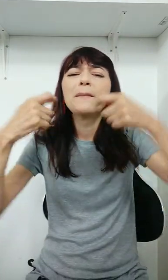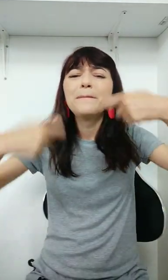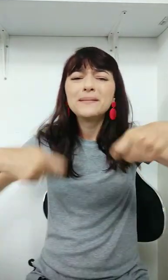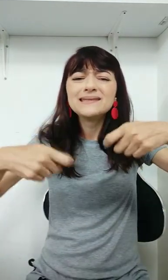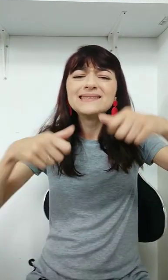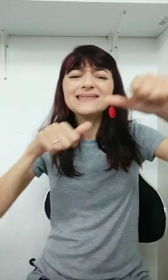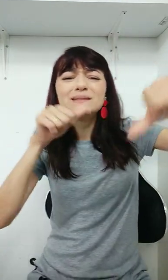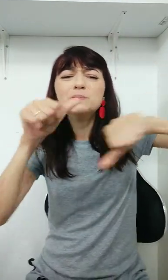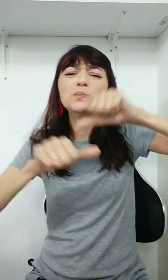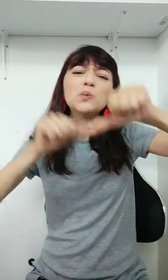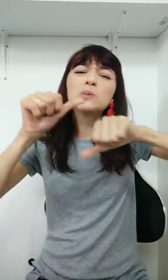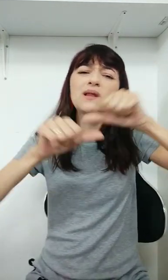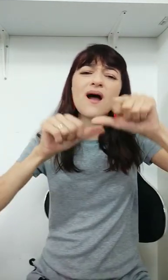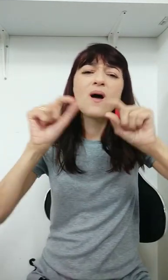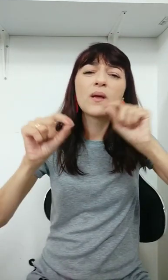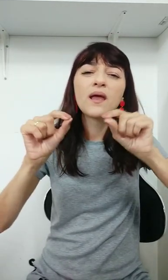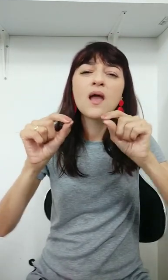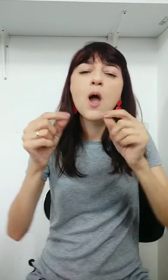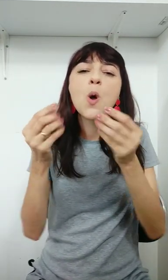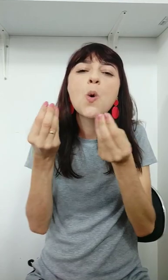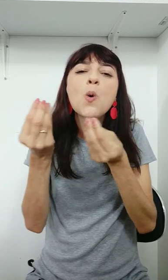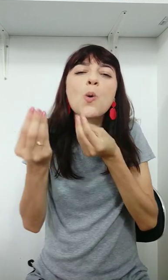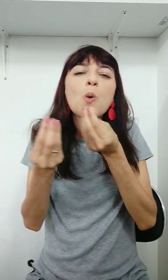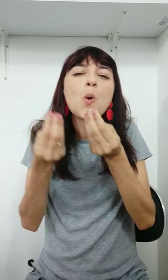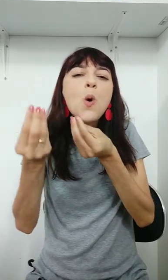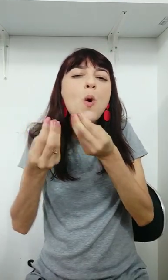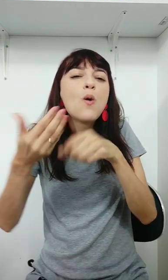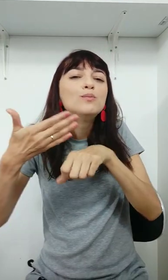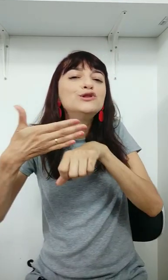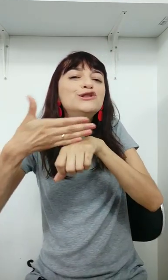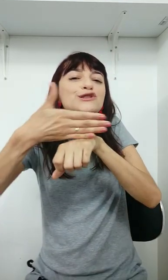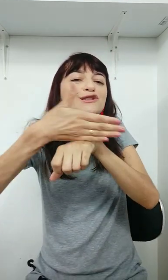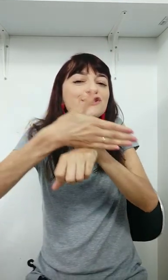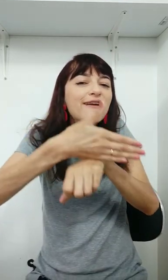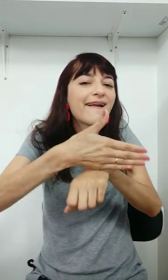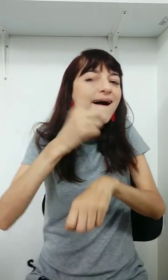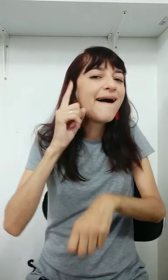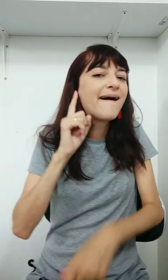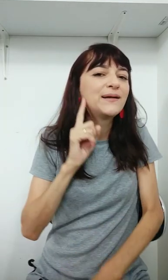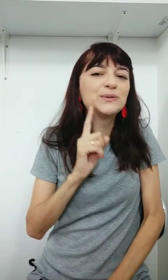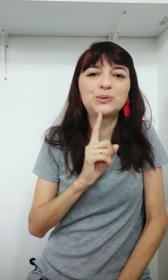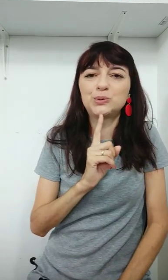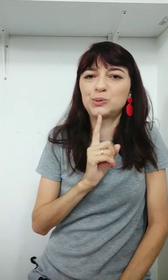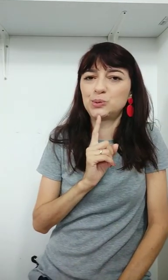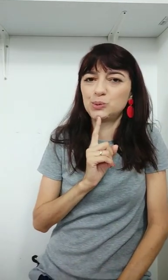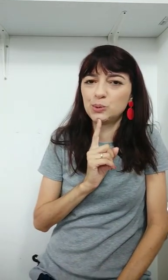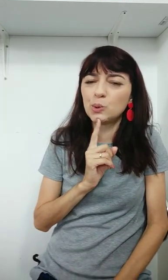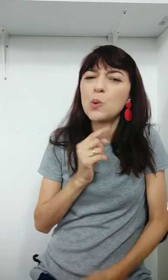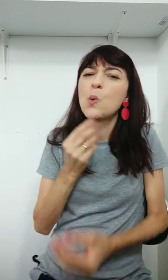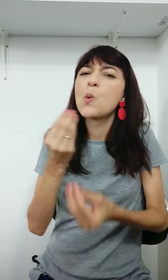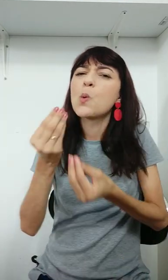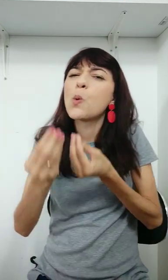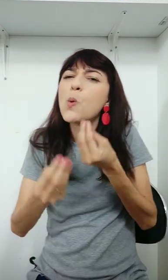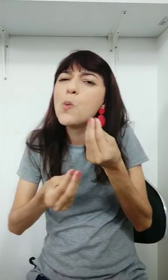Então, o principal, tá, gente, para que é necessário mudar é a forma que você chega, por exemplo, numa associação